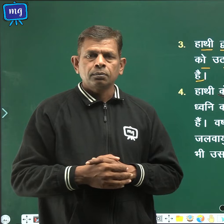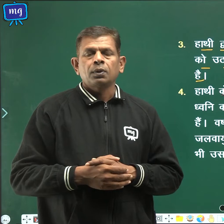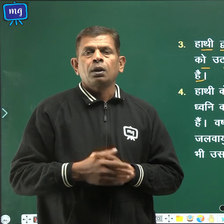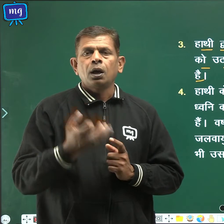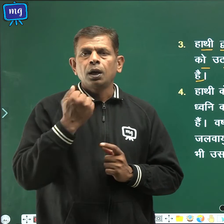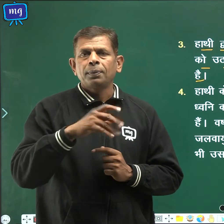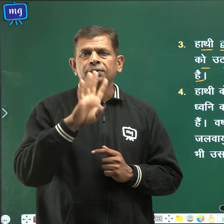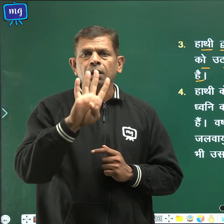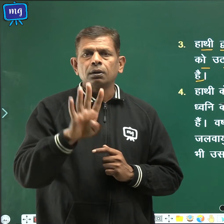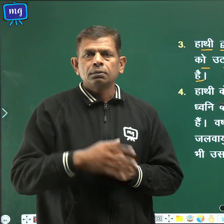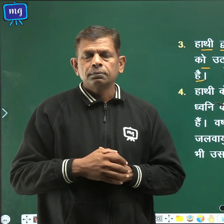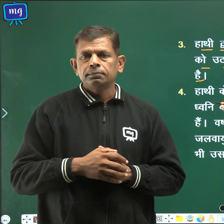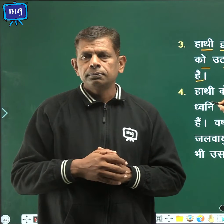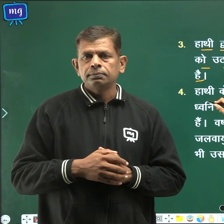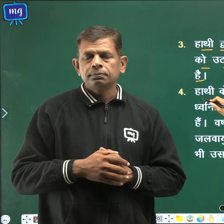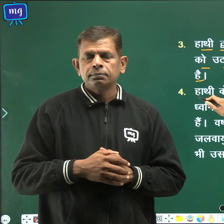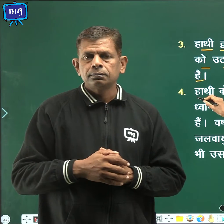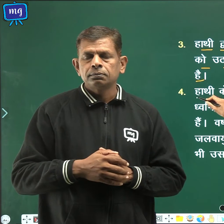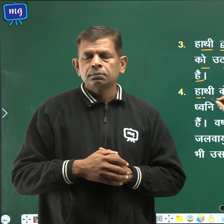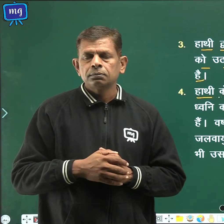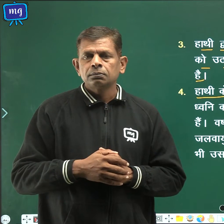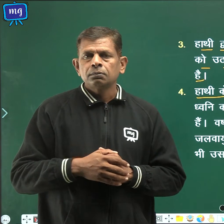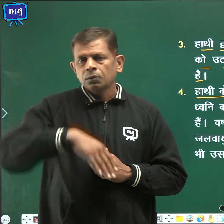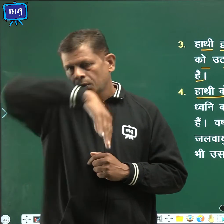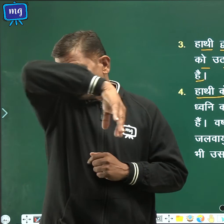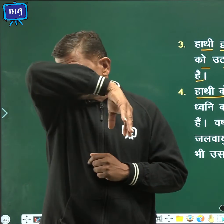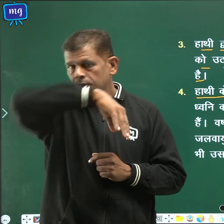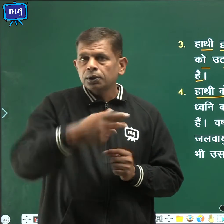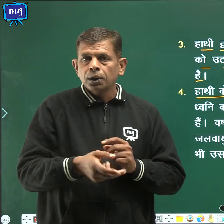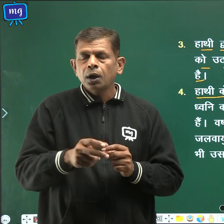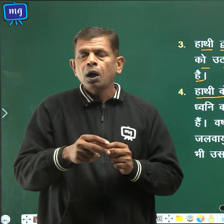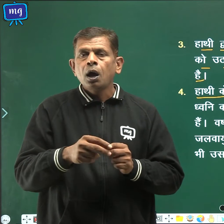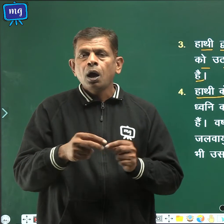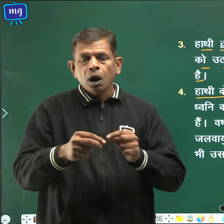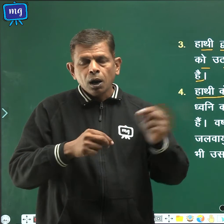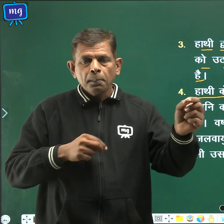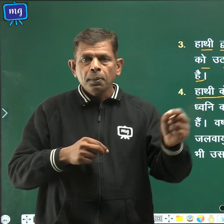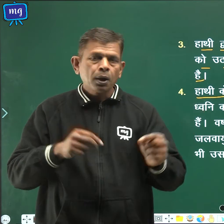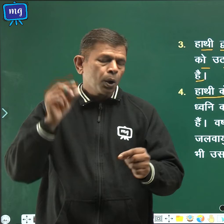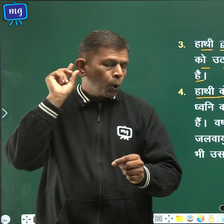नंबर 4, हाथी के लंबे बड़े कान